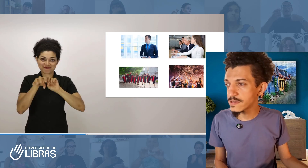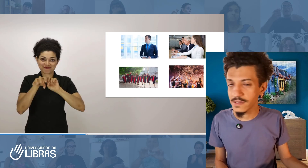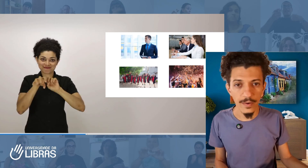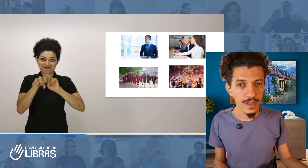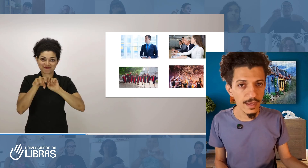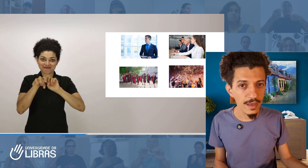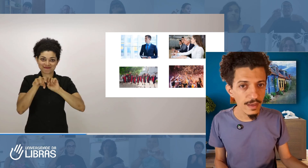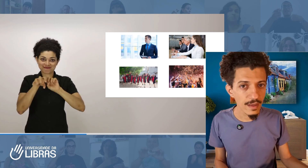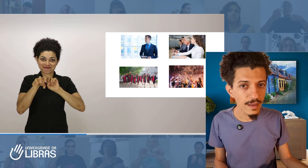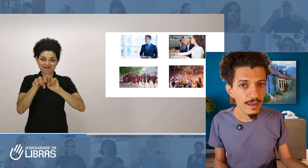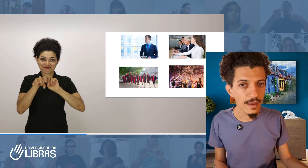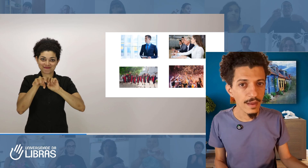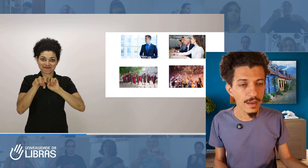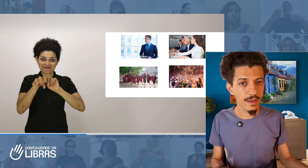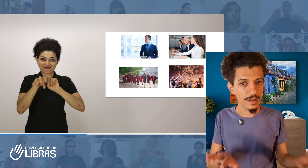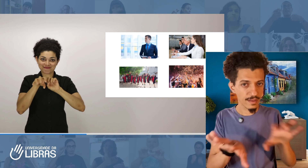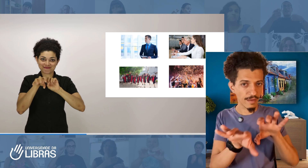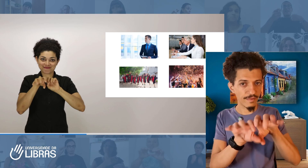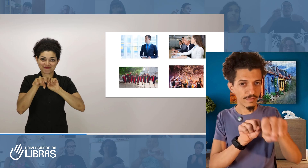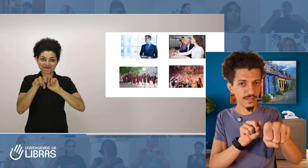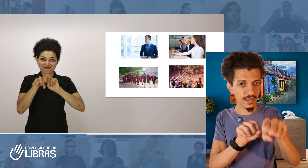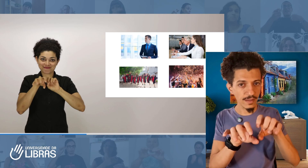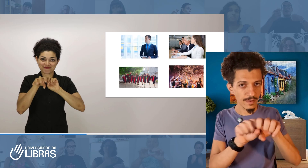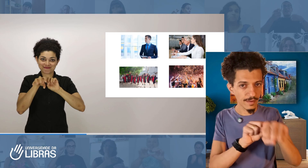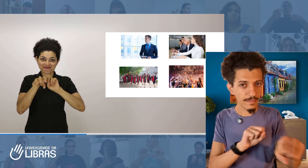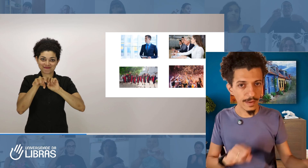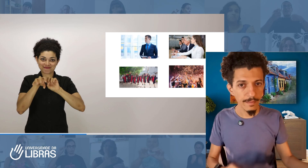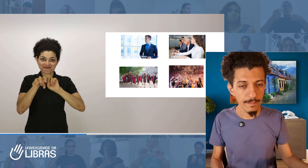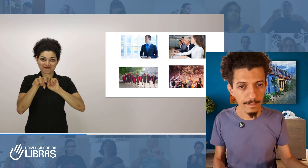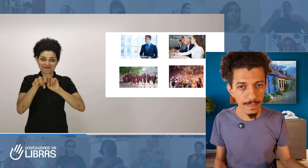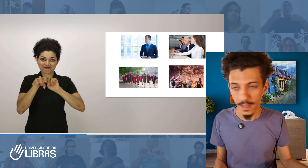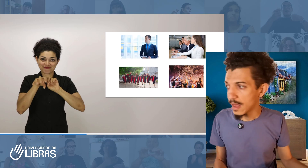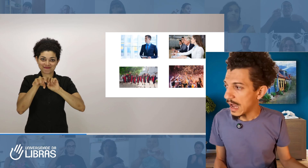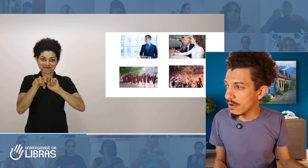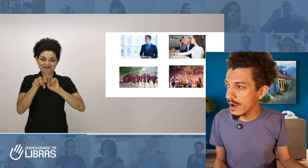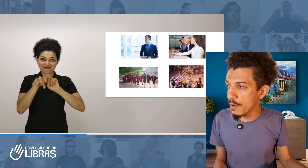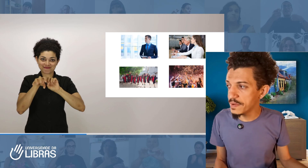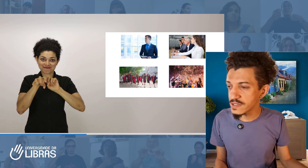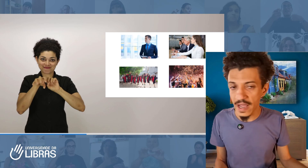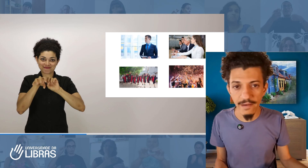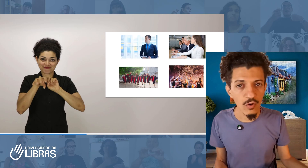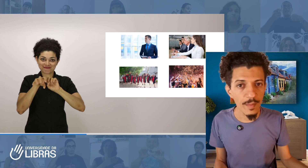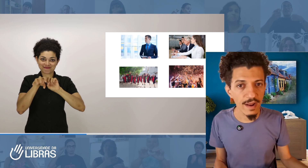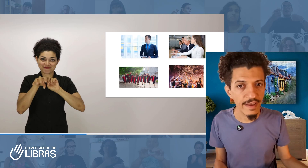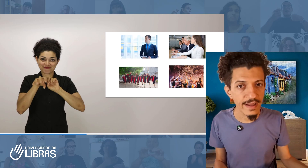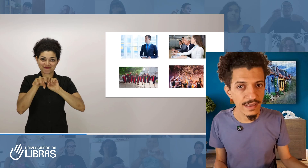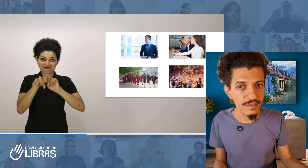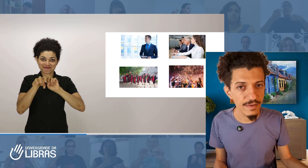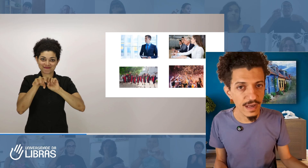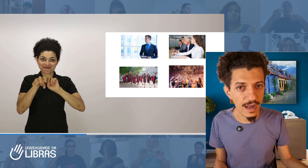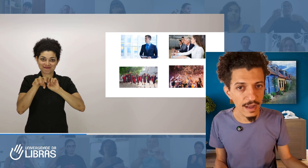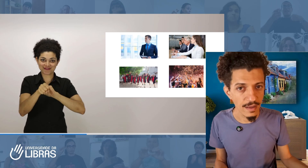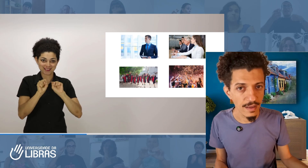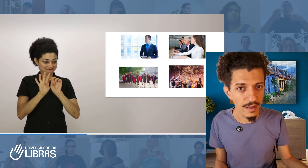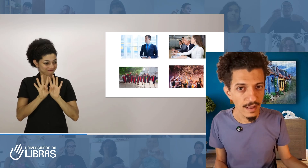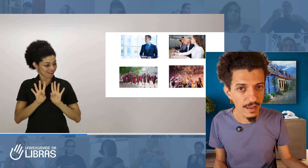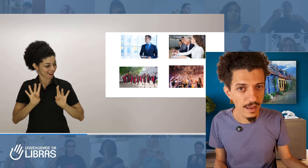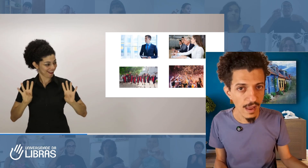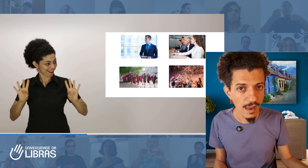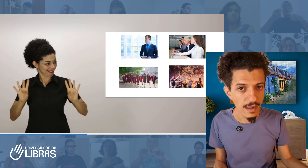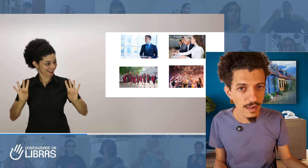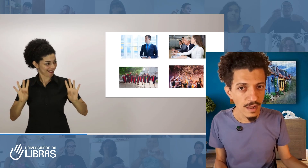Começa nesse sinal aqui, que é feito assim, né? Agora, observa como ela vai classificar.